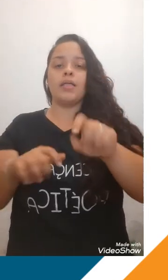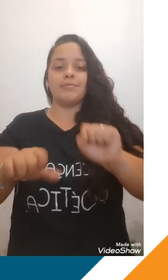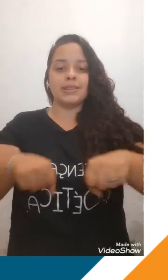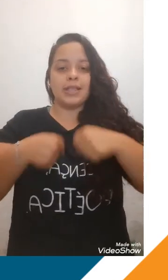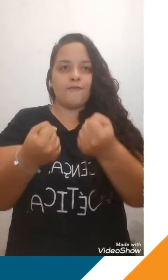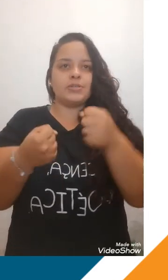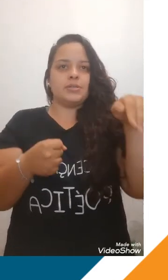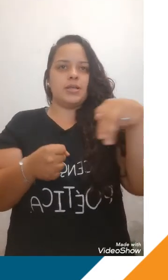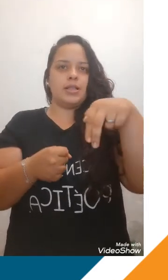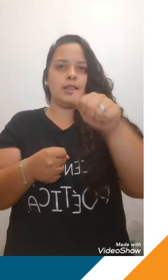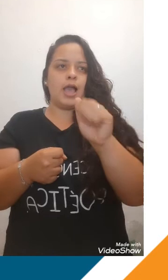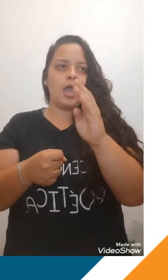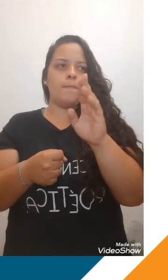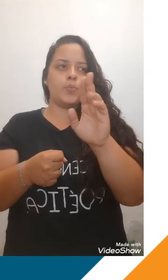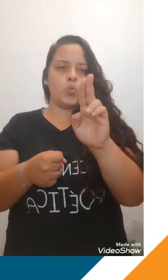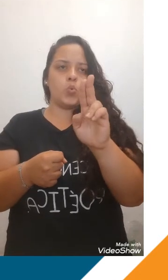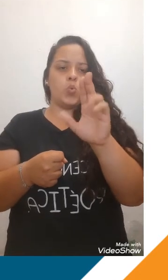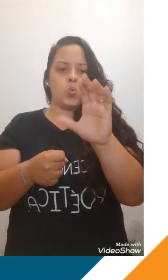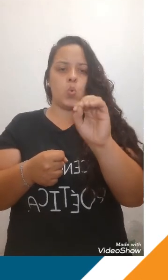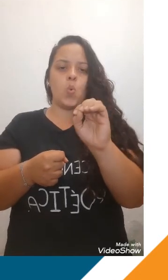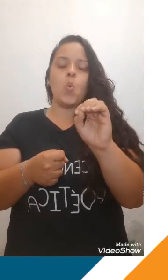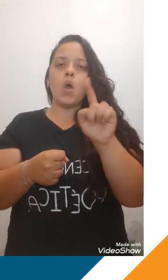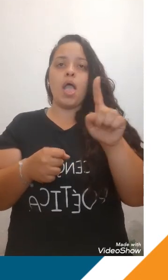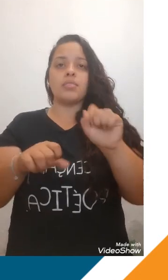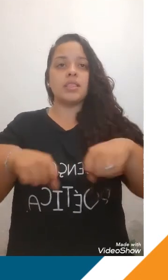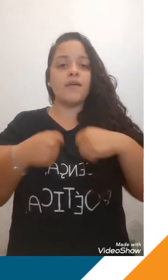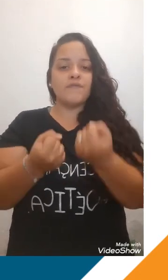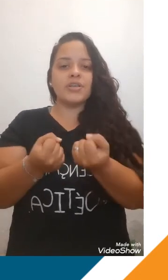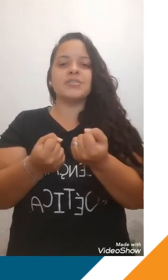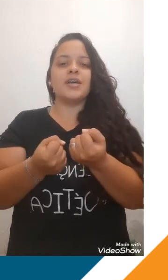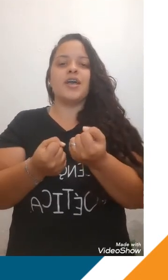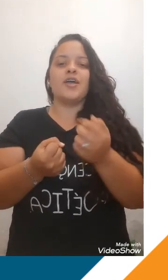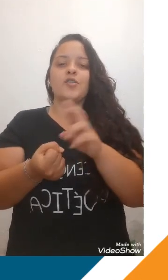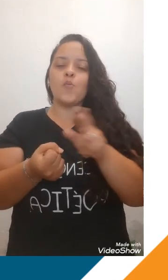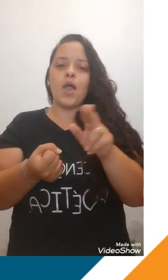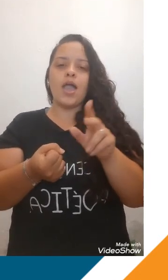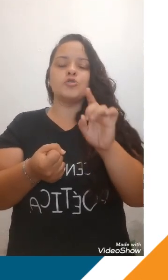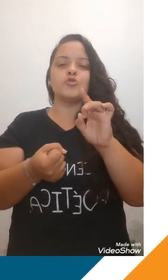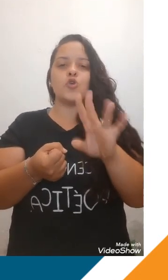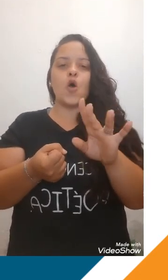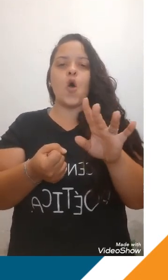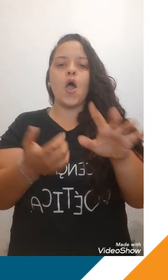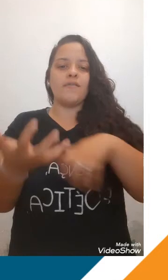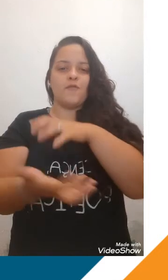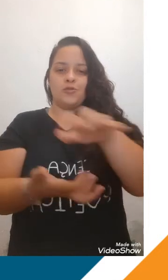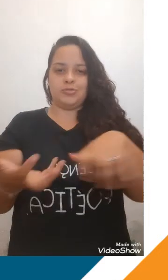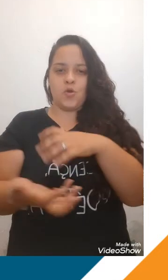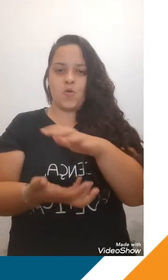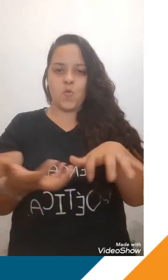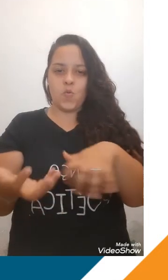Nabuco passa por uma defesa que não se dá através de uma via revolucionária, de uma